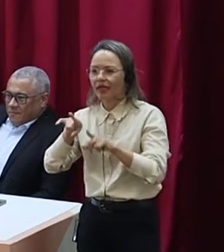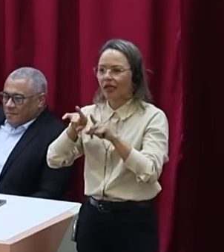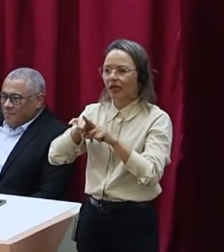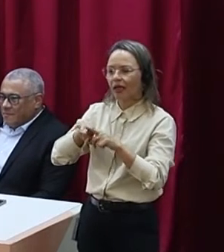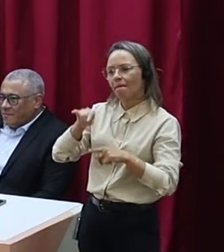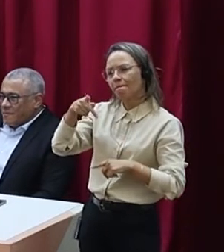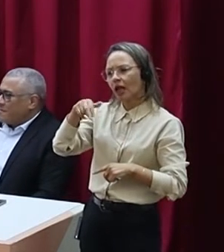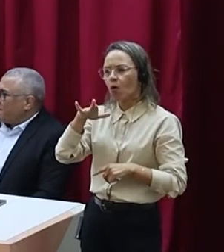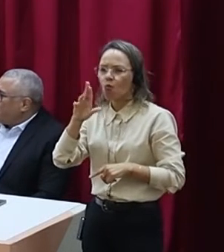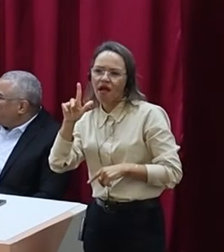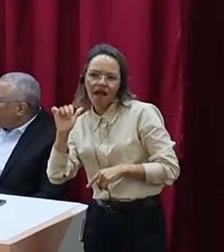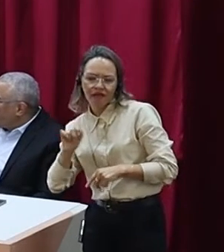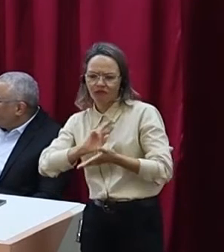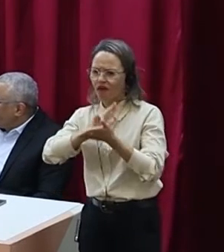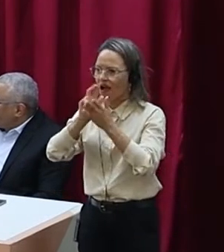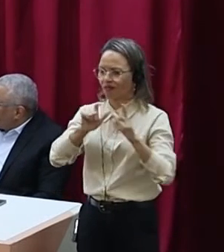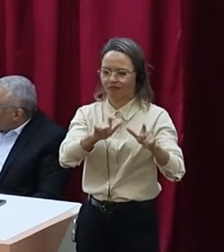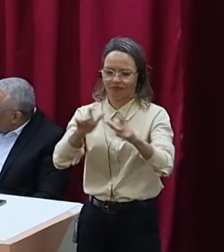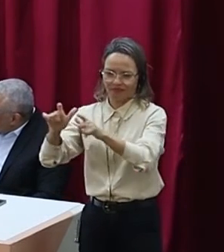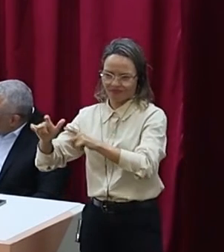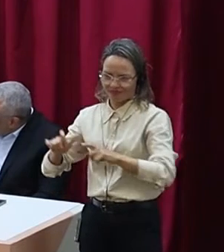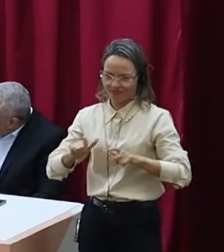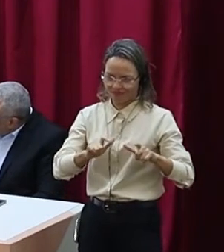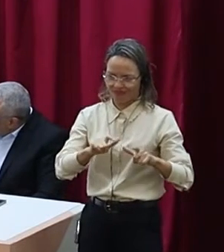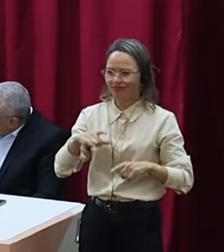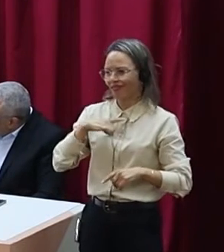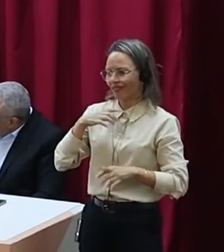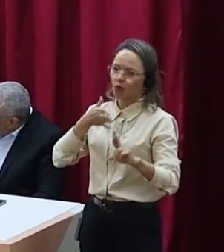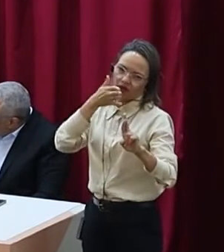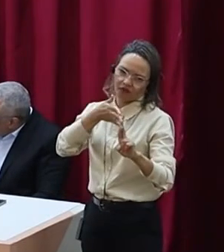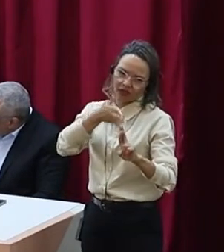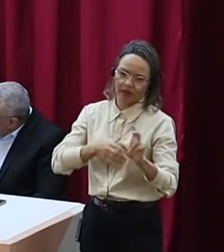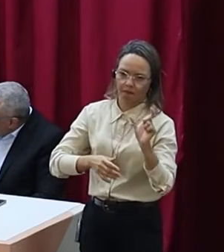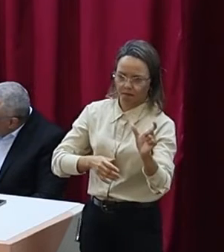lugares. Actualmente el guaraní es hablado en más de 50 variedades.